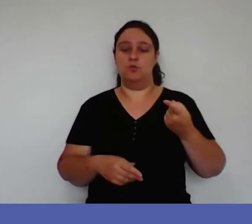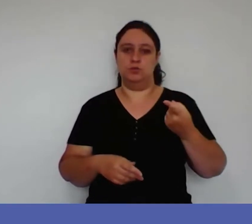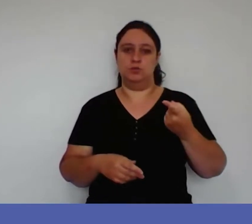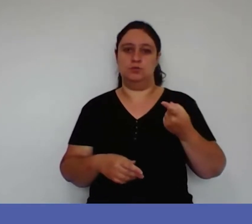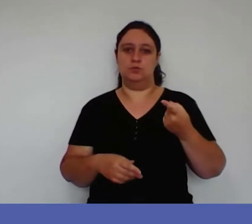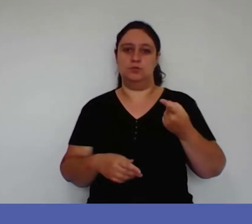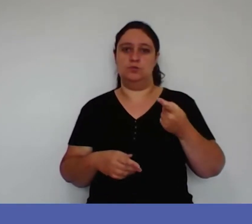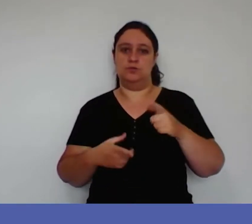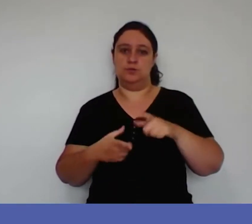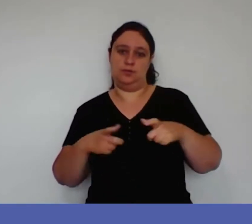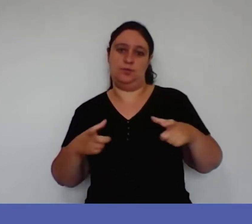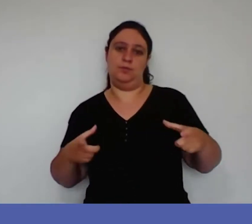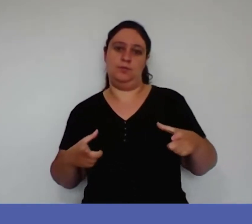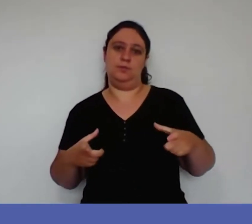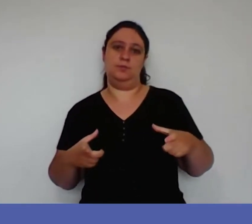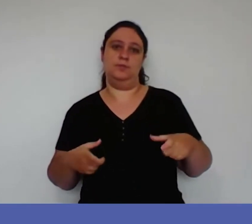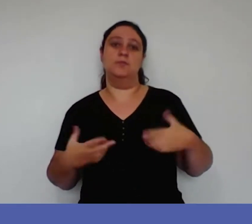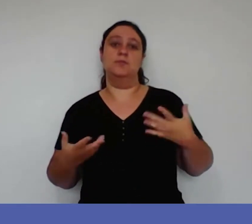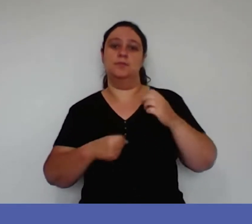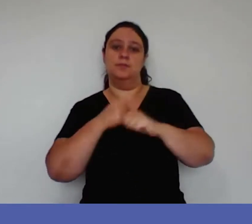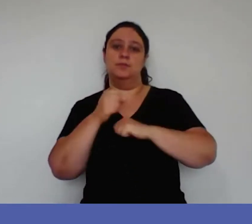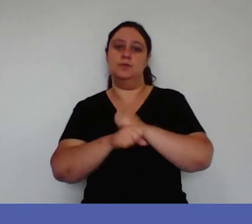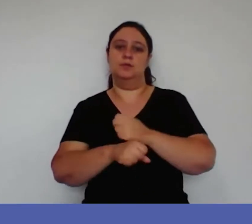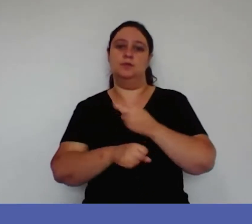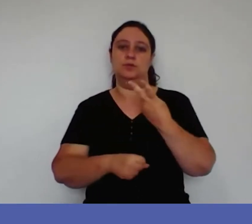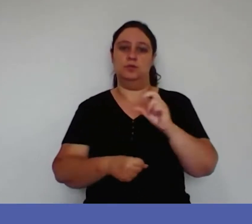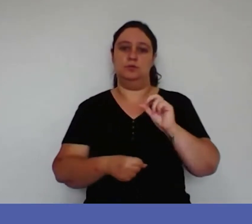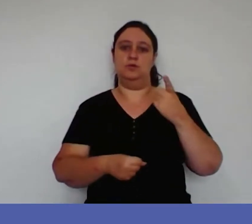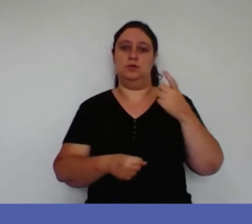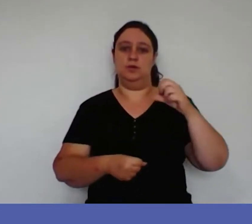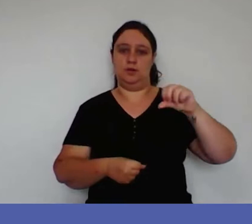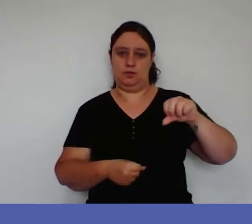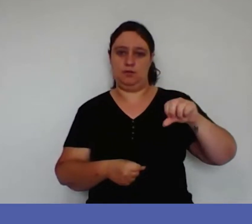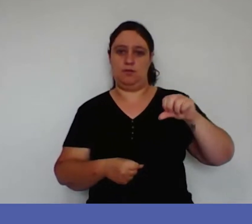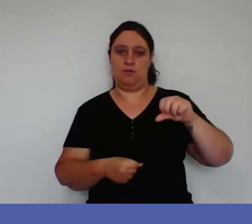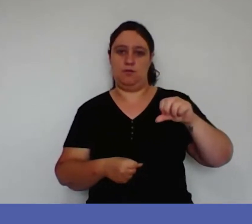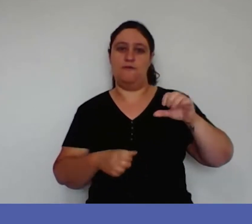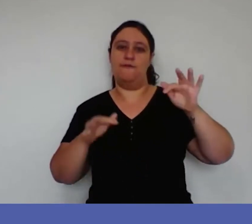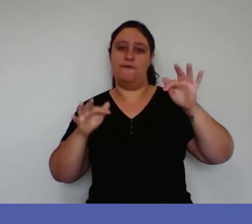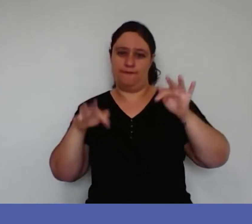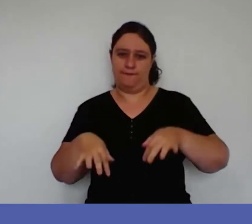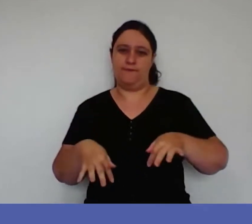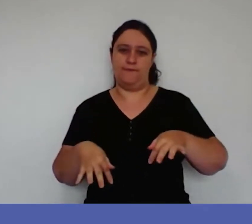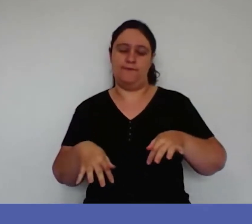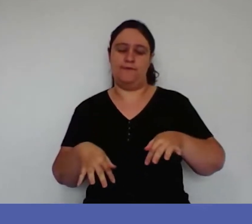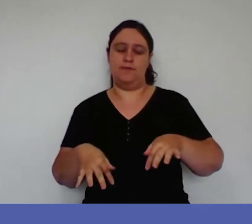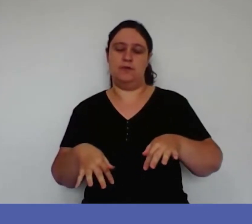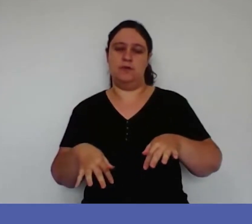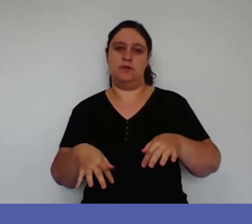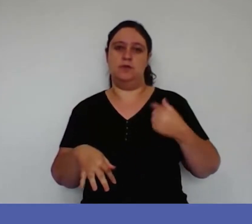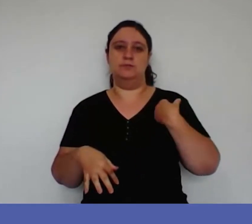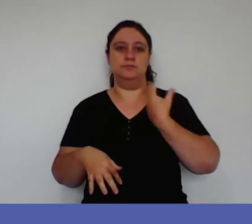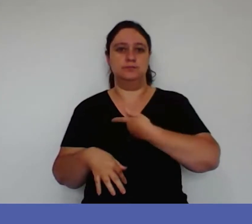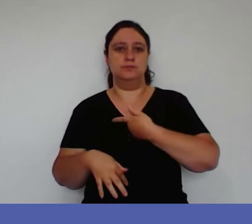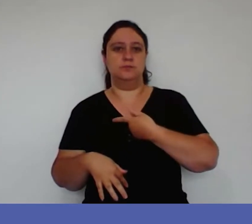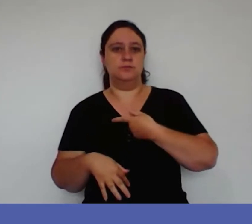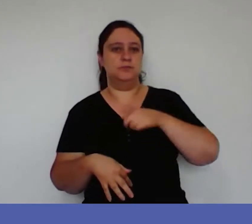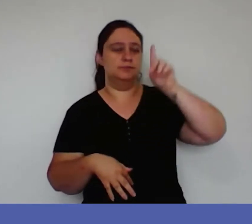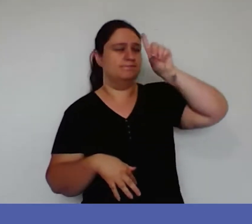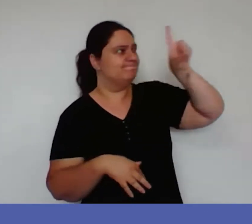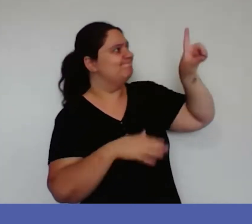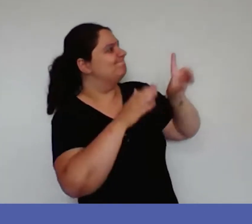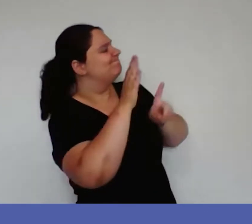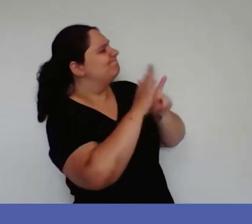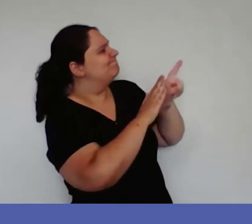Senhor também, a partir de 2019, né, no final de 2019, nós perguntávamos ao Senhor: Senhor, que fazer